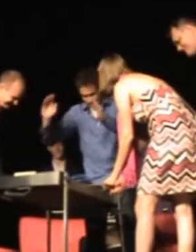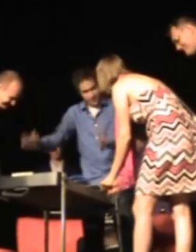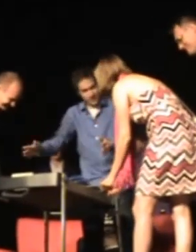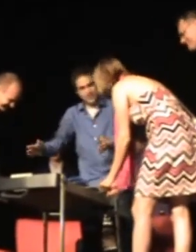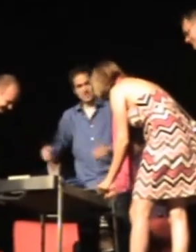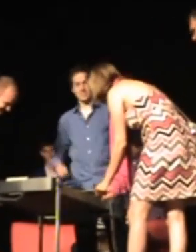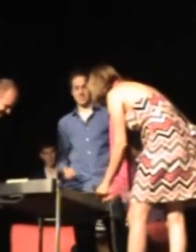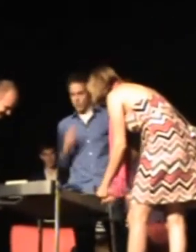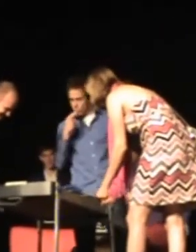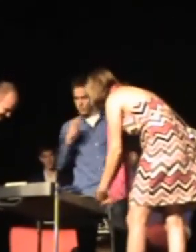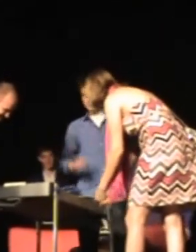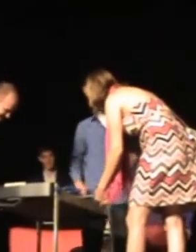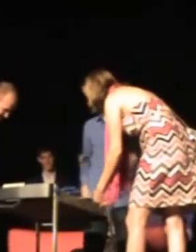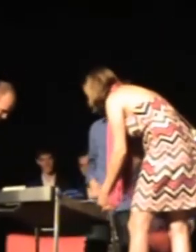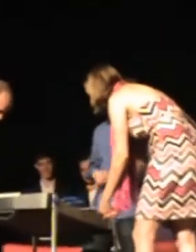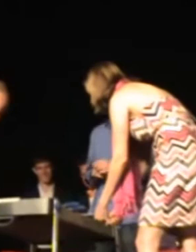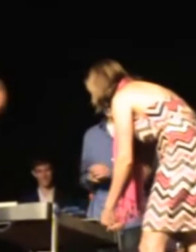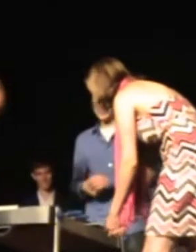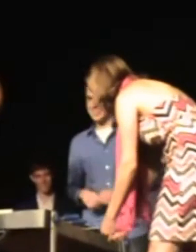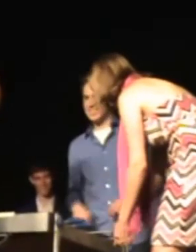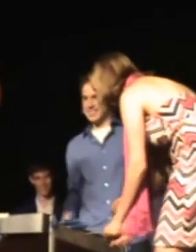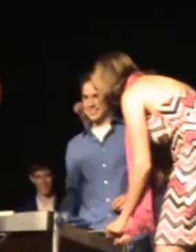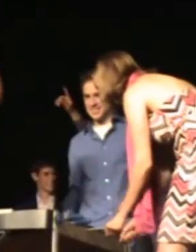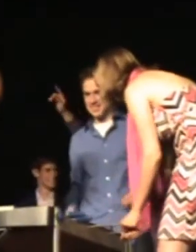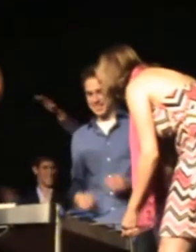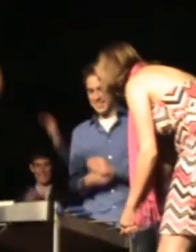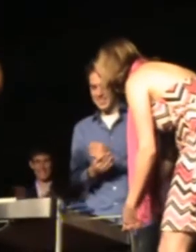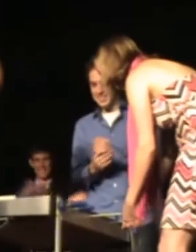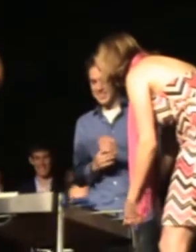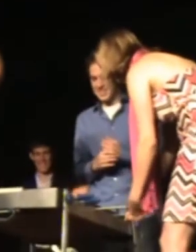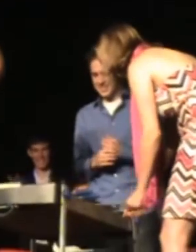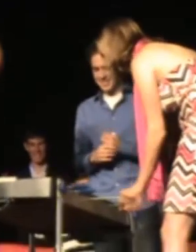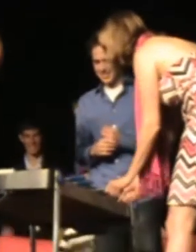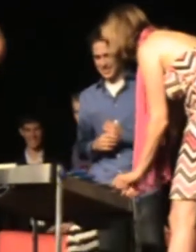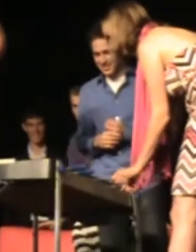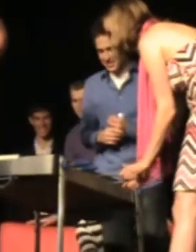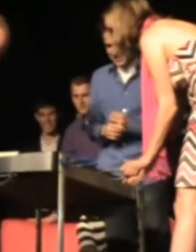Nou ja. Oh, oh.